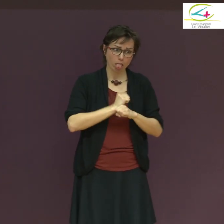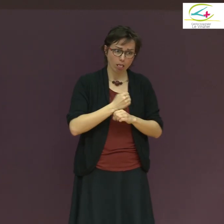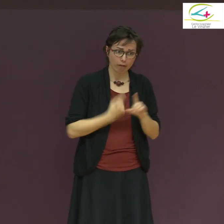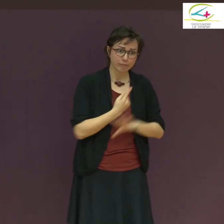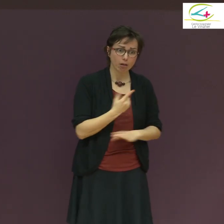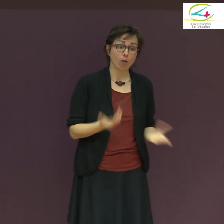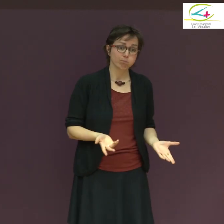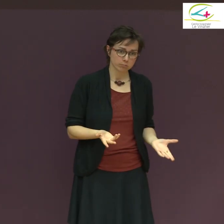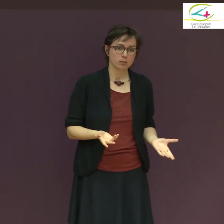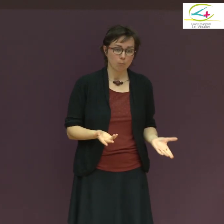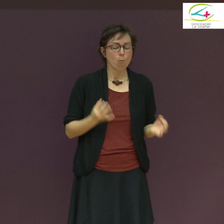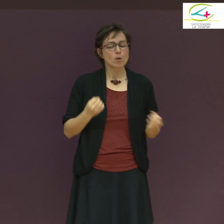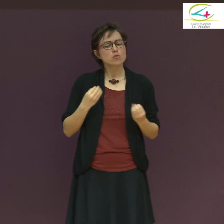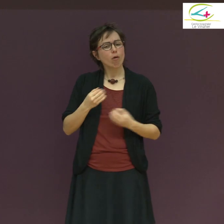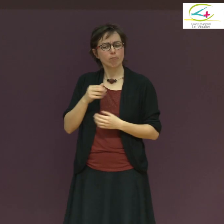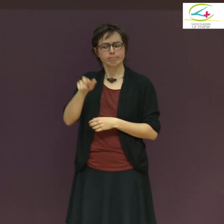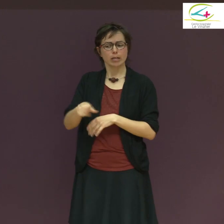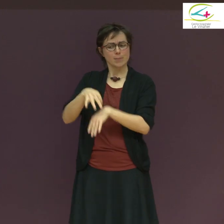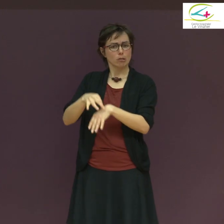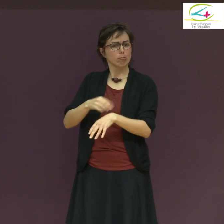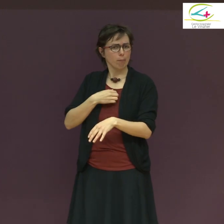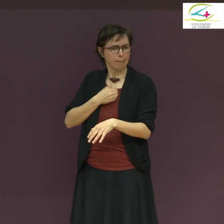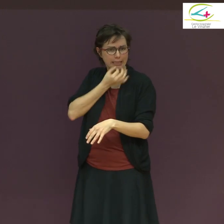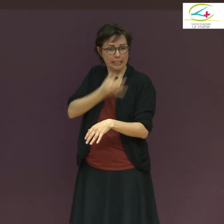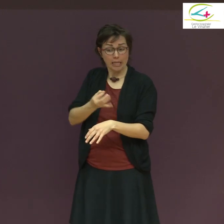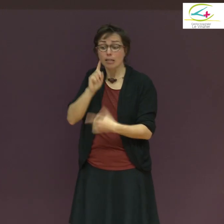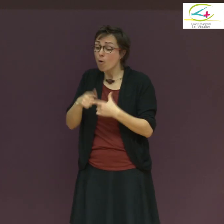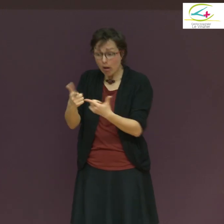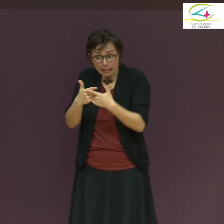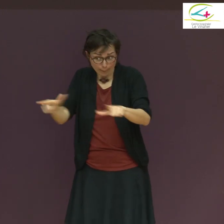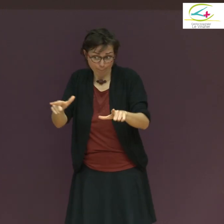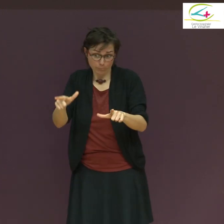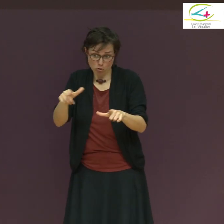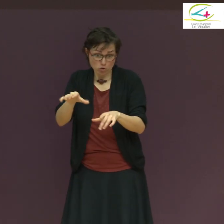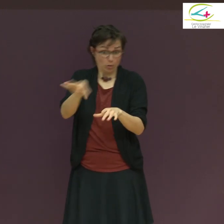Et ce que je dis souvent aux patients, c'est que moi, cette liberté, je ne peux pas vous l'enlever.